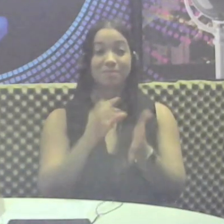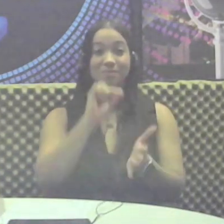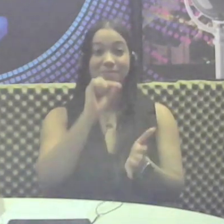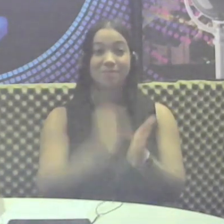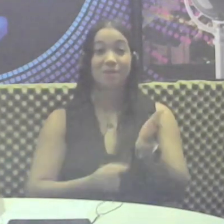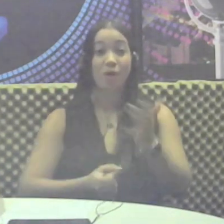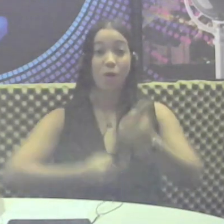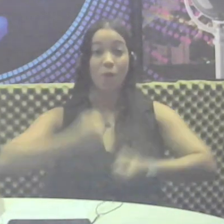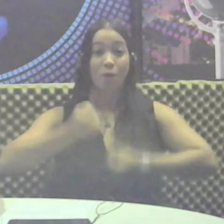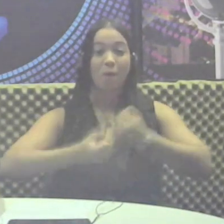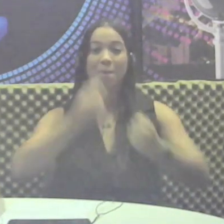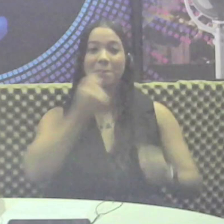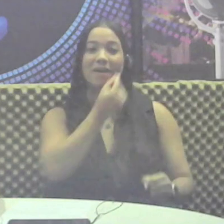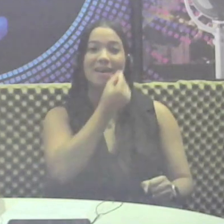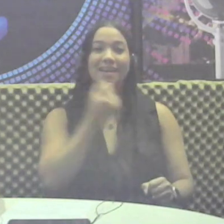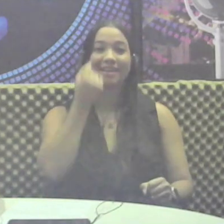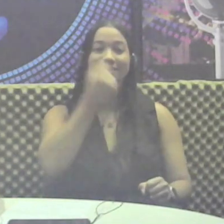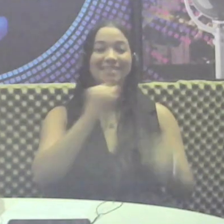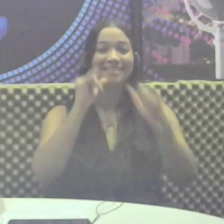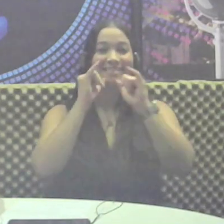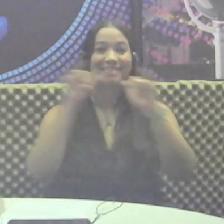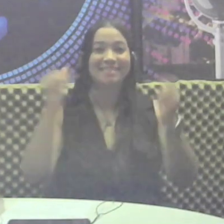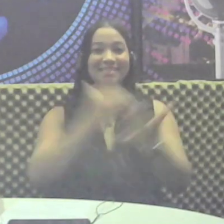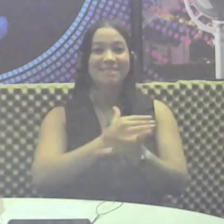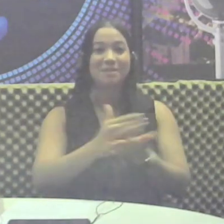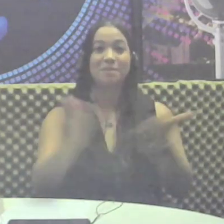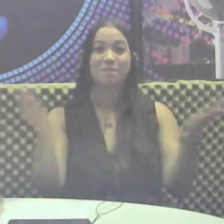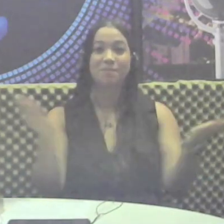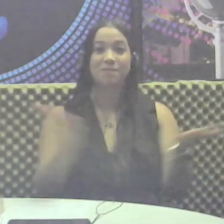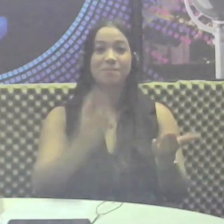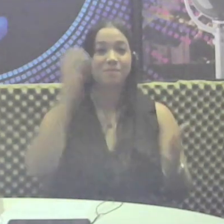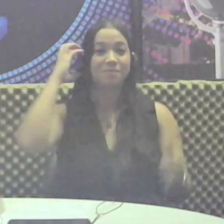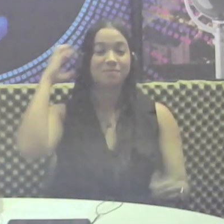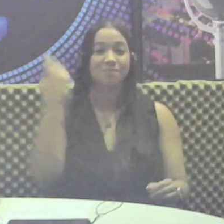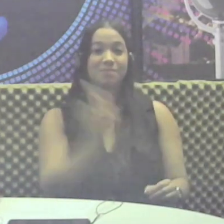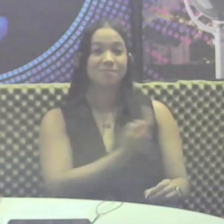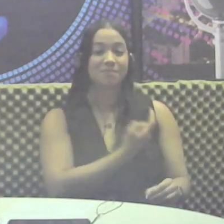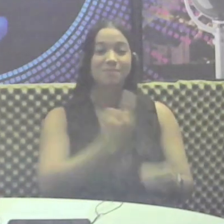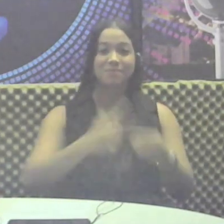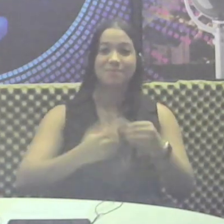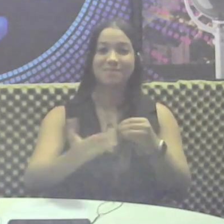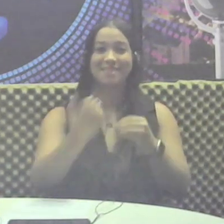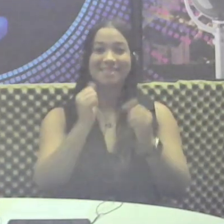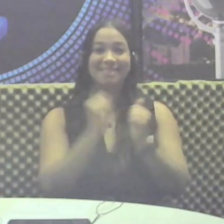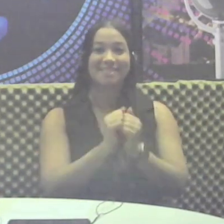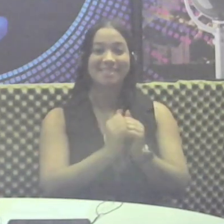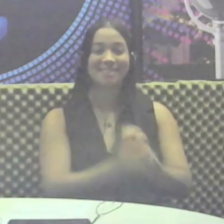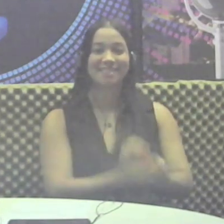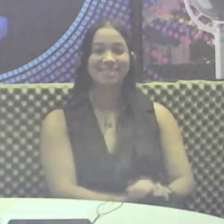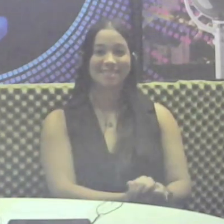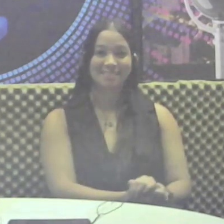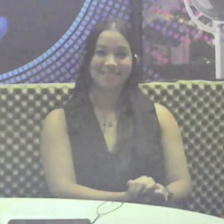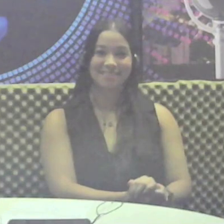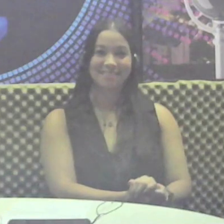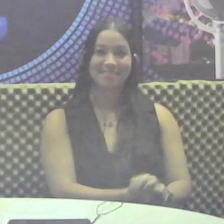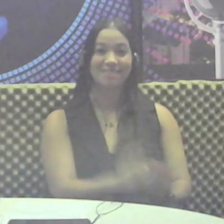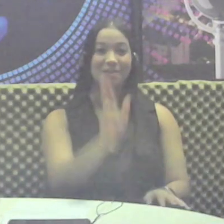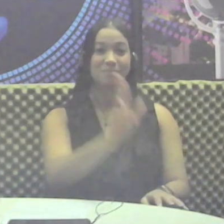para a Corrida do Batom. Essas e outras notícias a partir de agora na rádio Nossa Cidade. Vem com a gente!